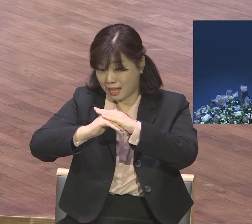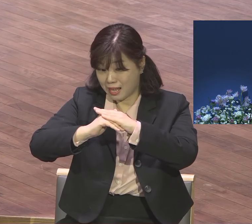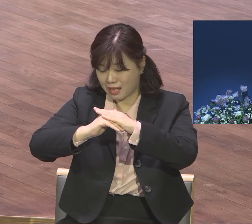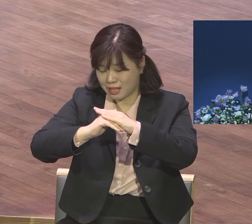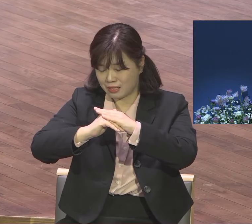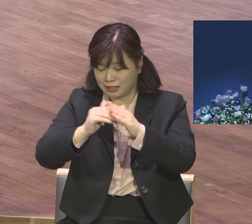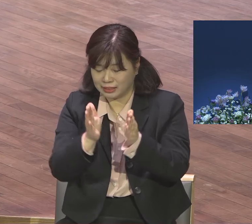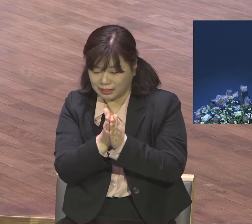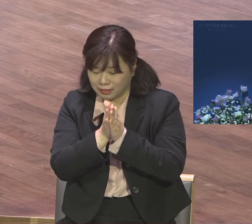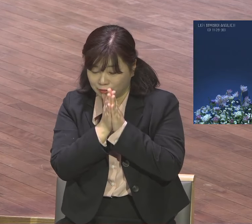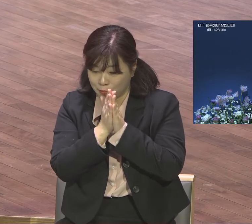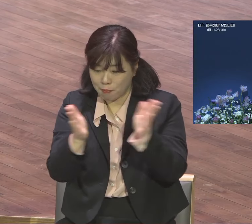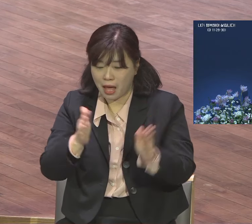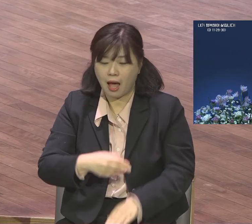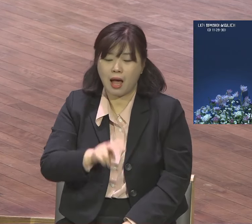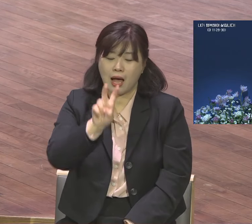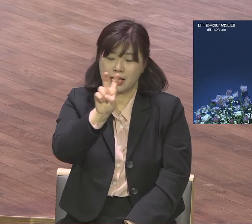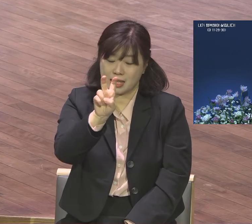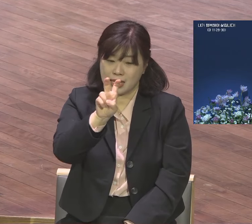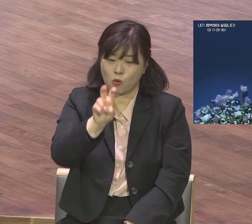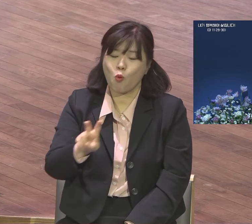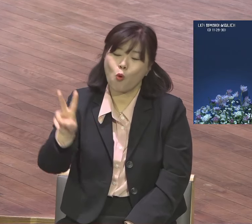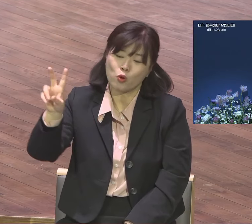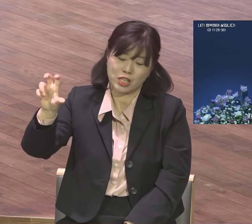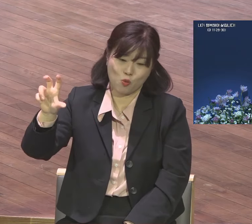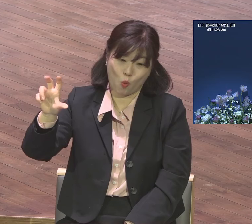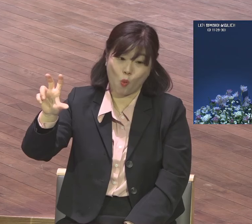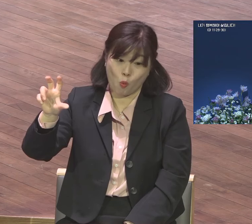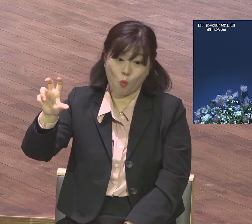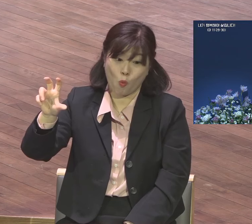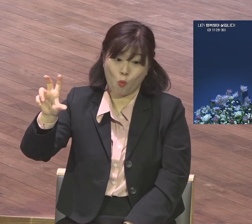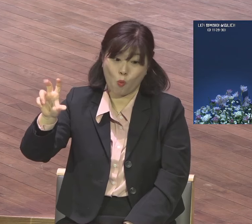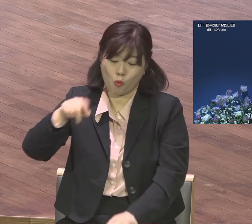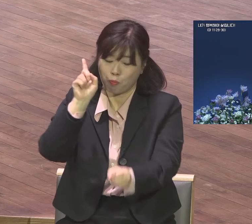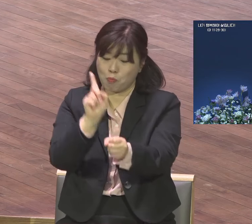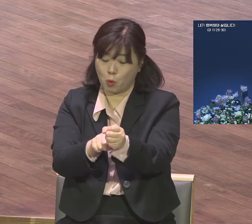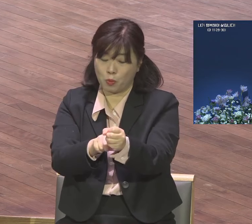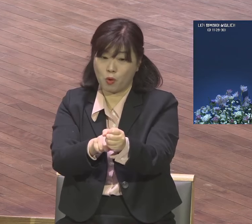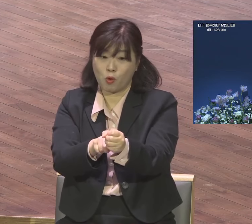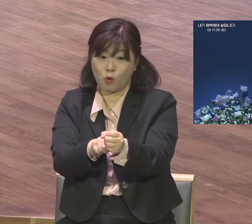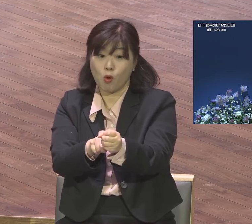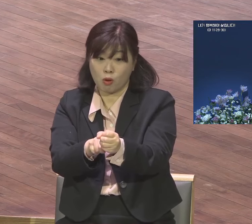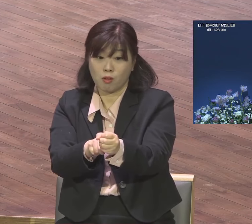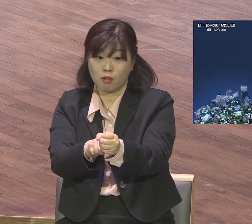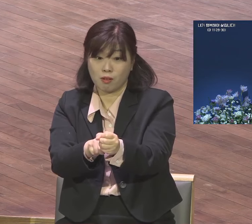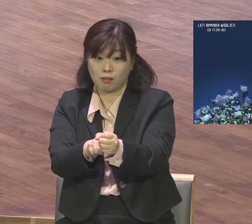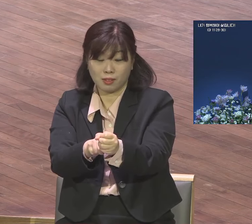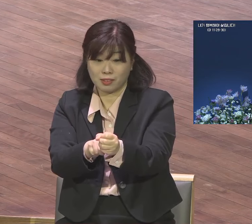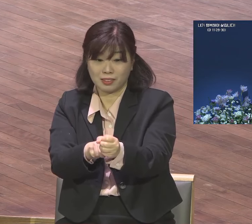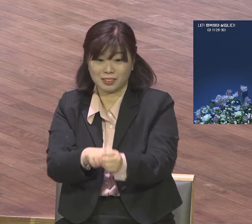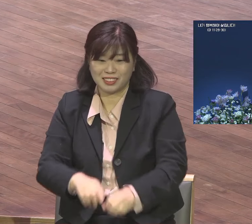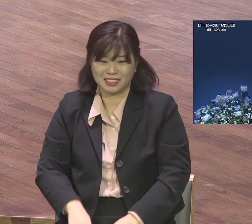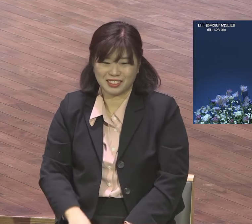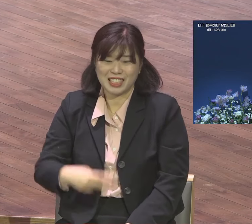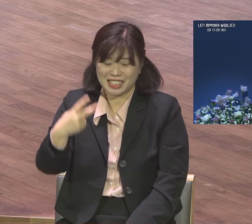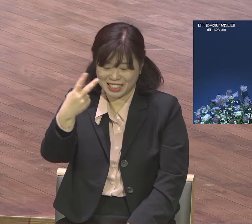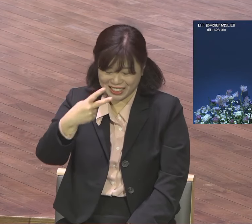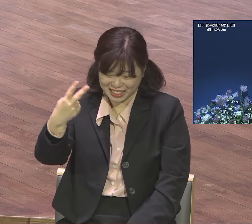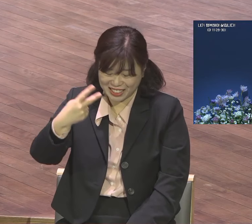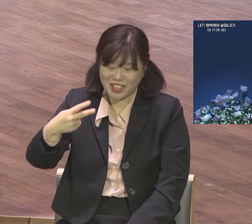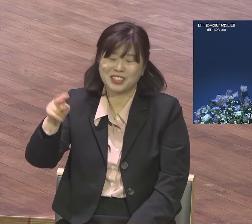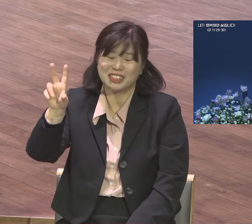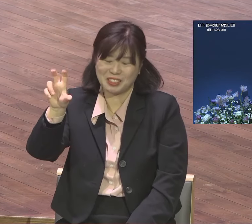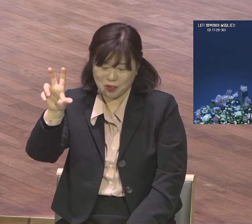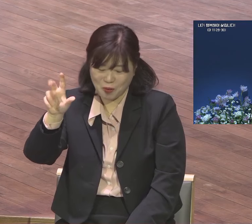있습니다. 2025년 10월 창립 38주년 감사예배까지 현장예배 출석 성도